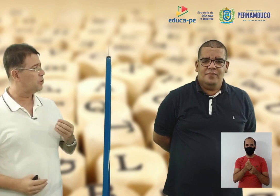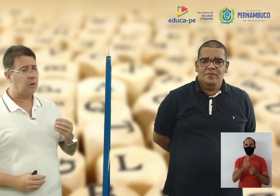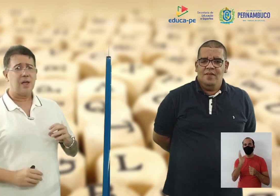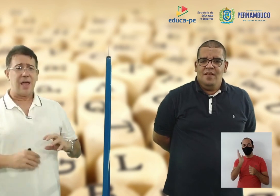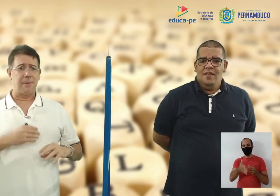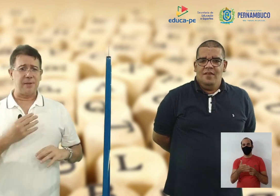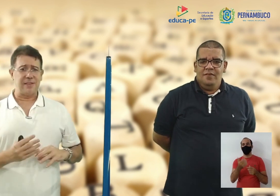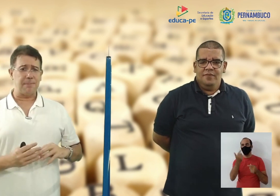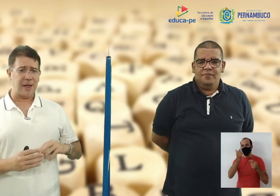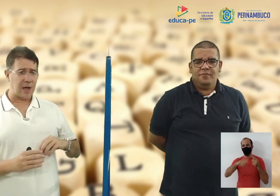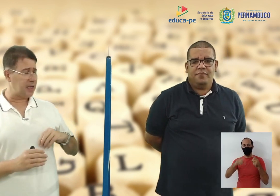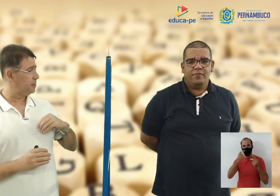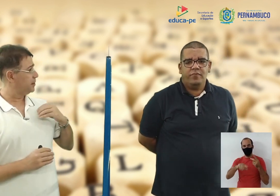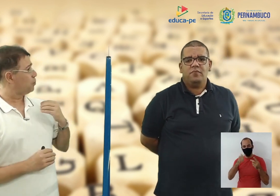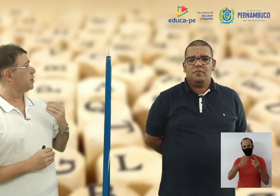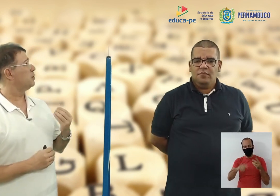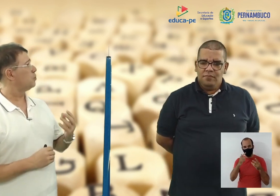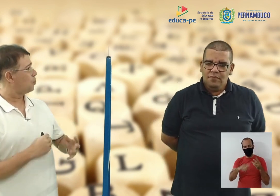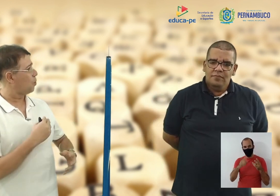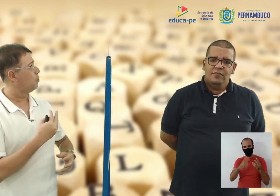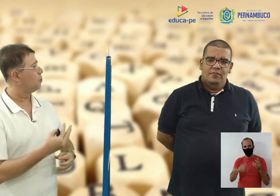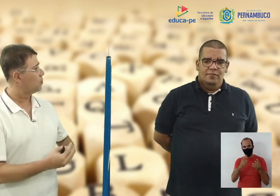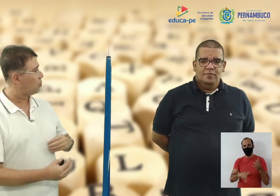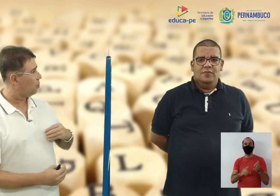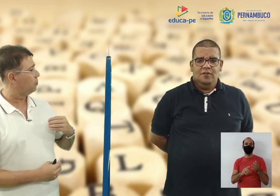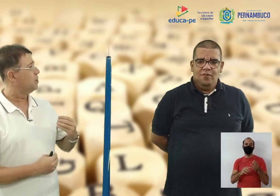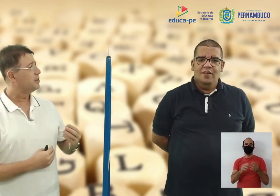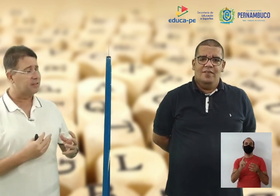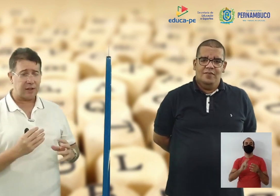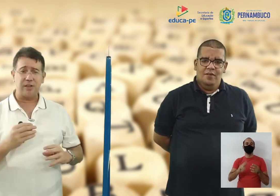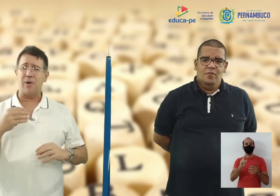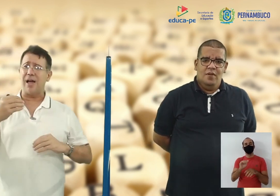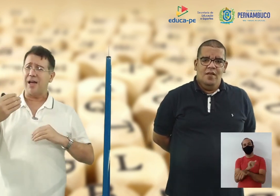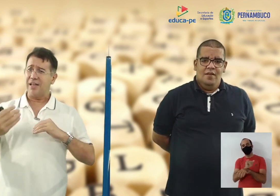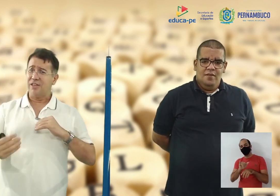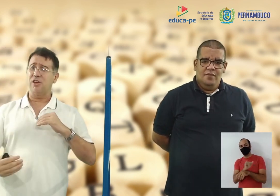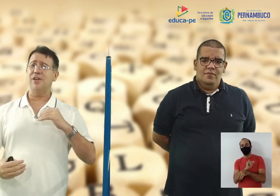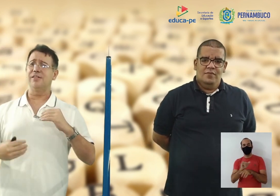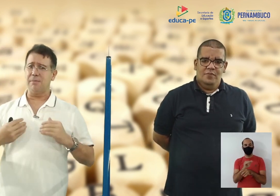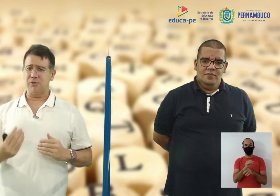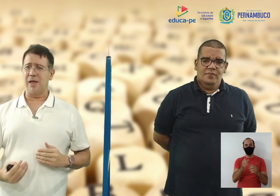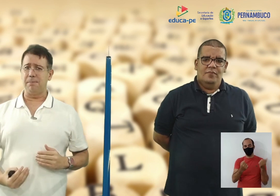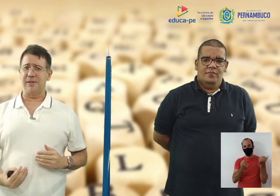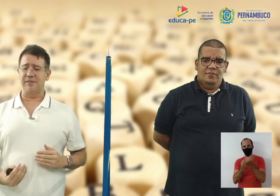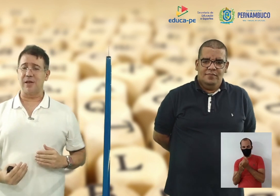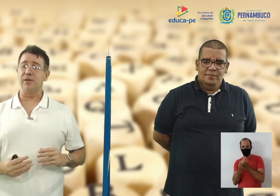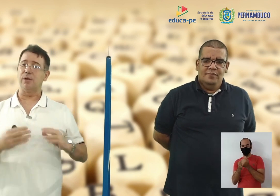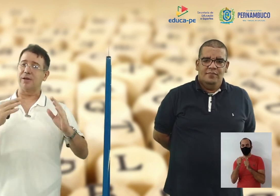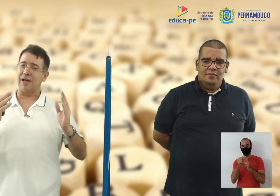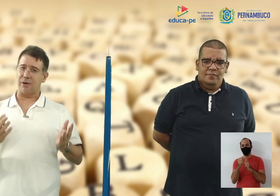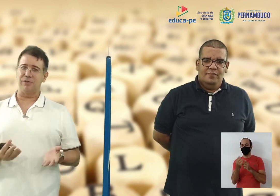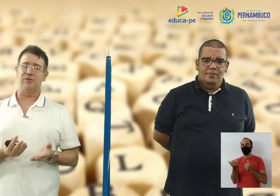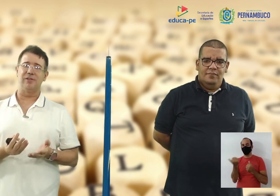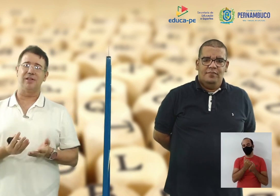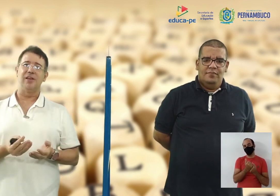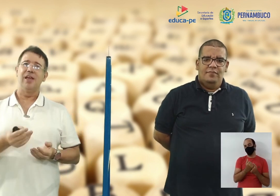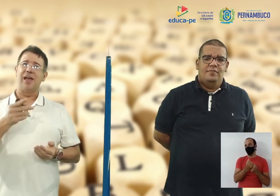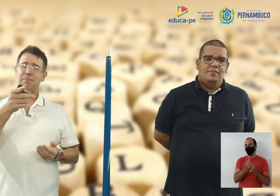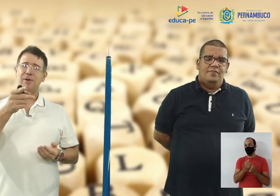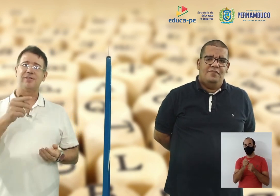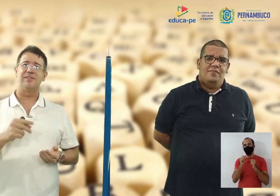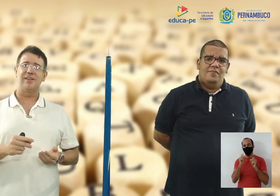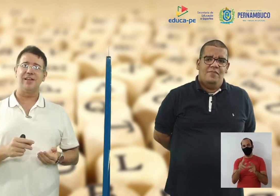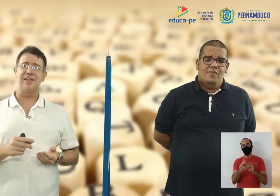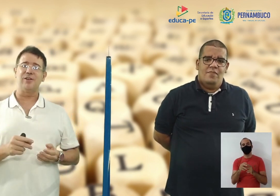Já imaginou repetir o conector como, certo? Então, nós já temos uma repetição. Então, caros estudantes,